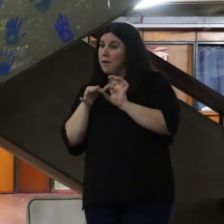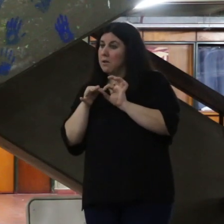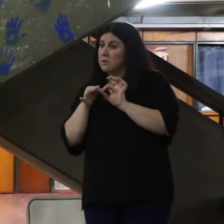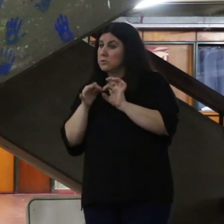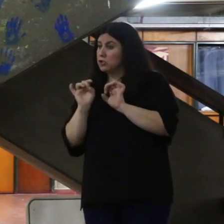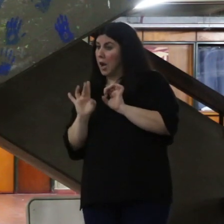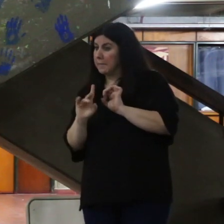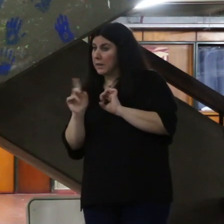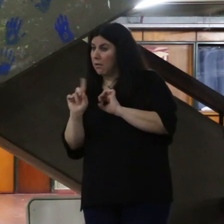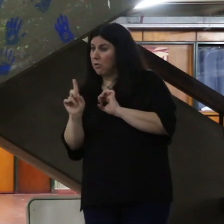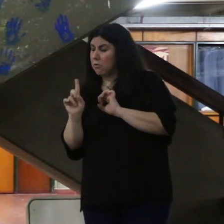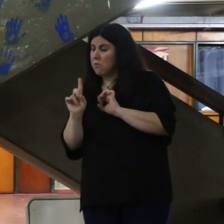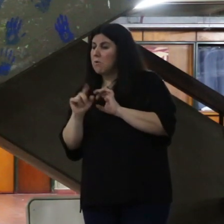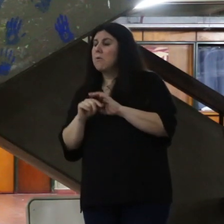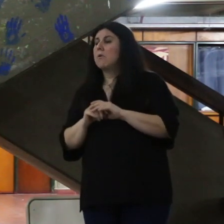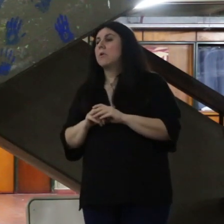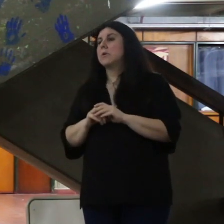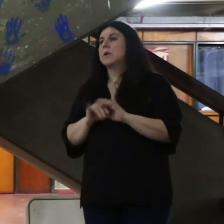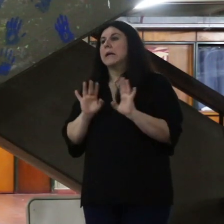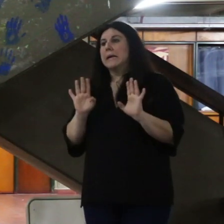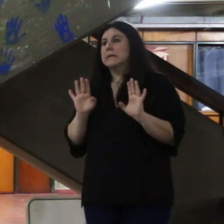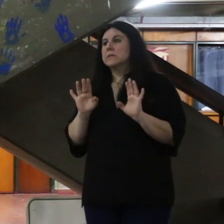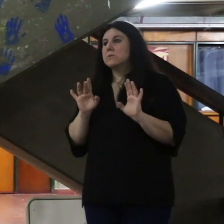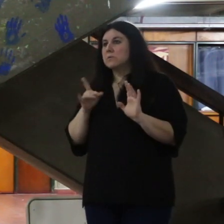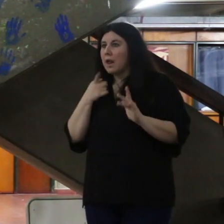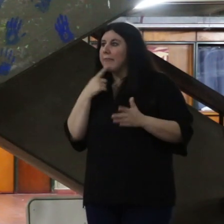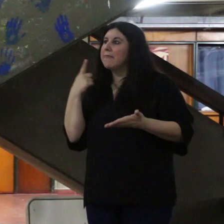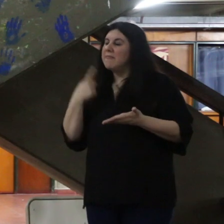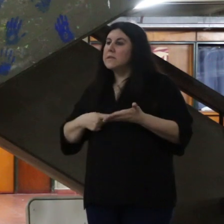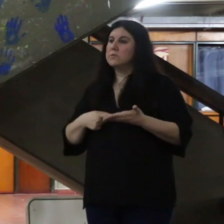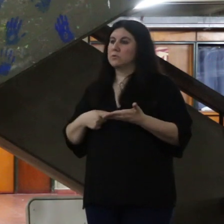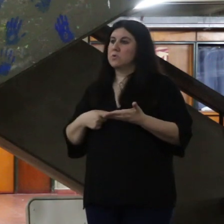cuestión, ¿sí?, de opciones.